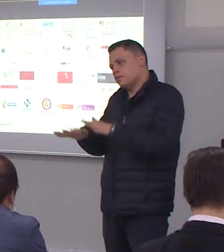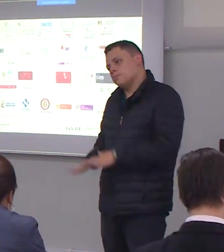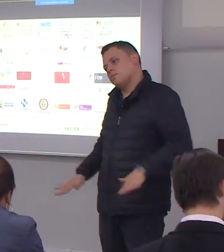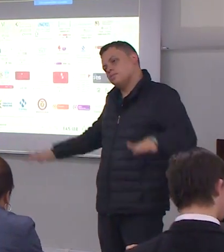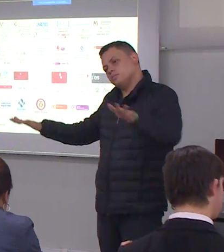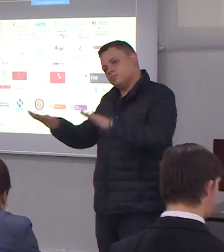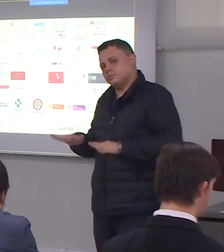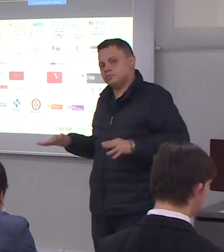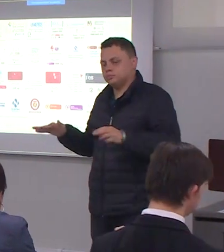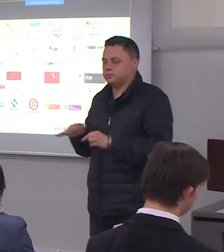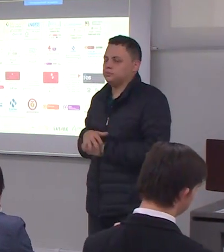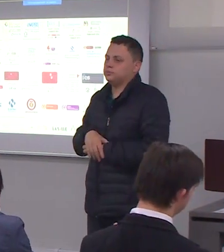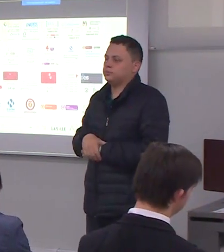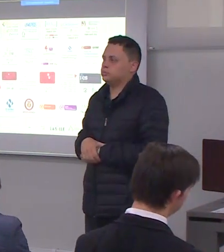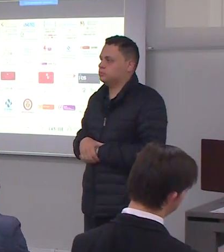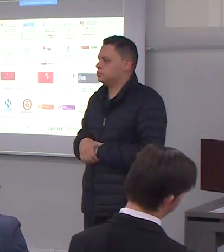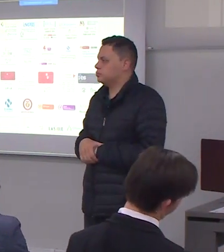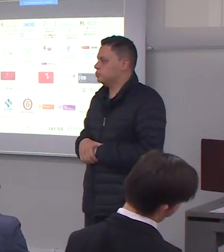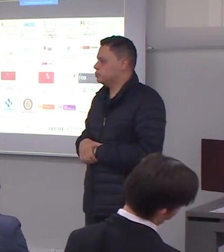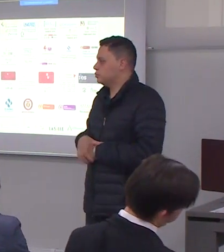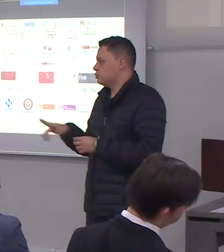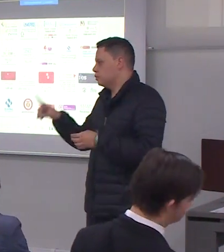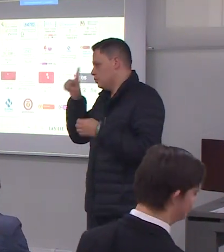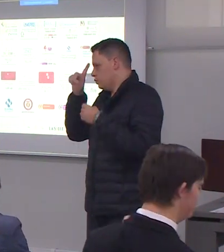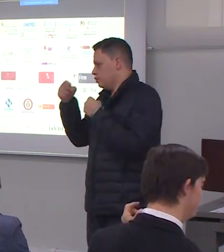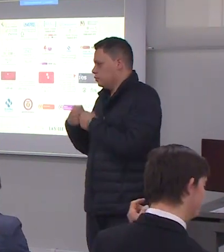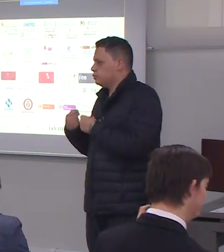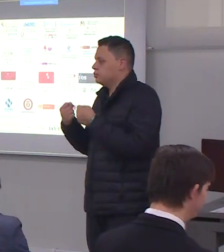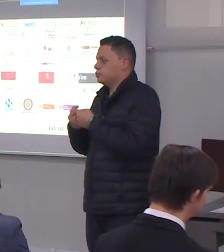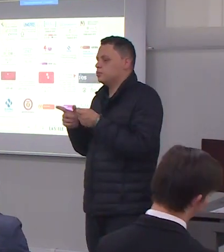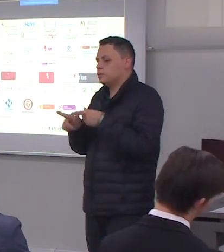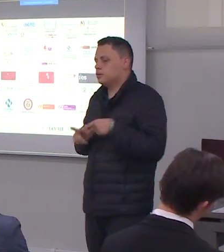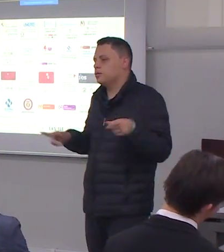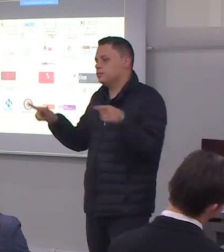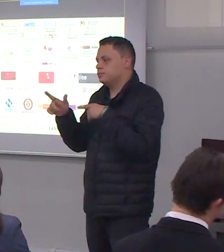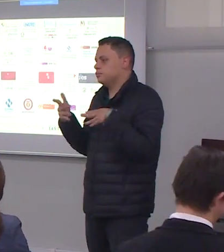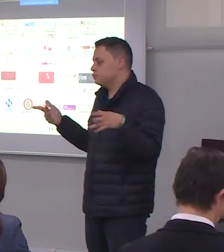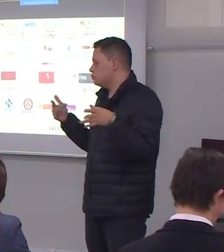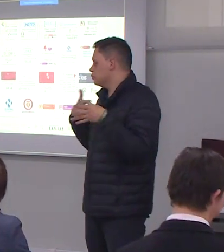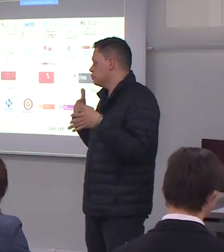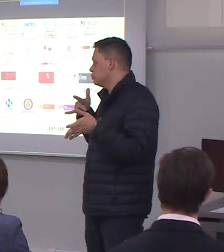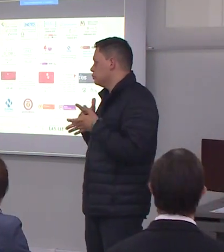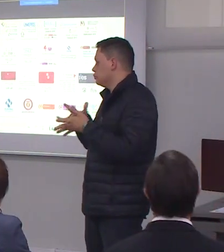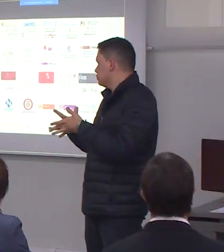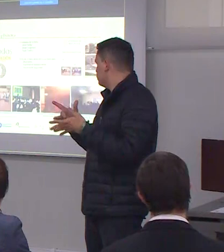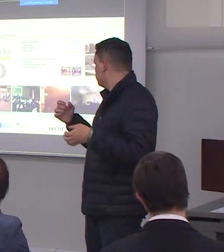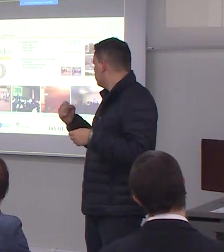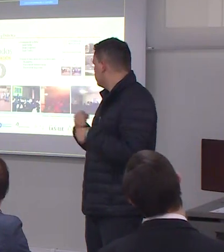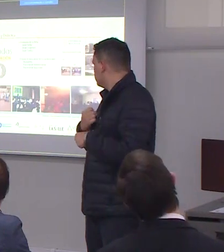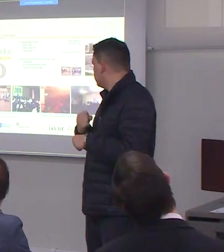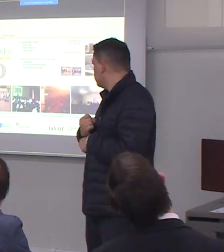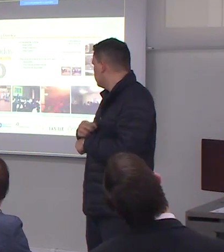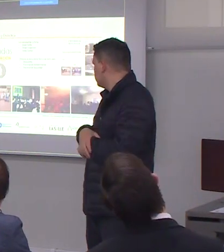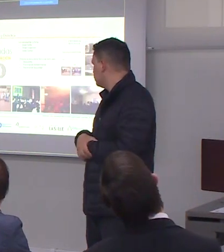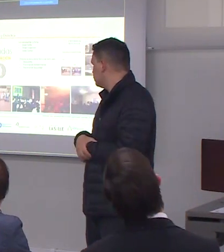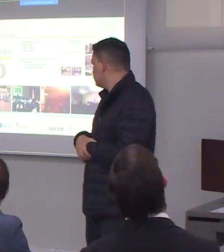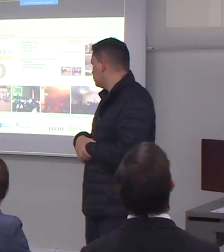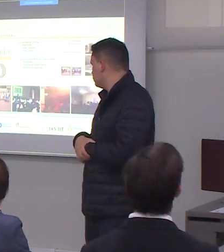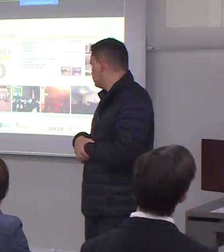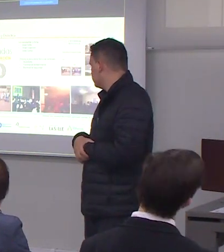espacio convenios y lugares donde hemos estado ya trabajando un poco los ilustro acá